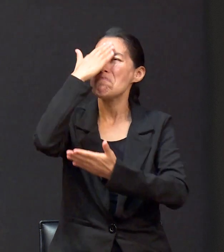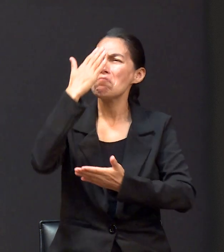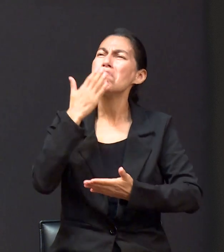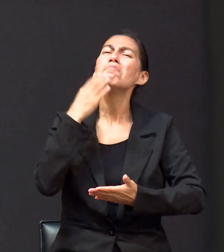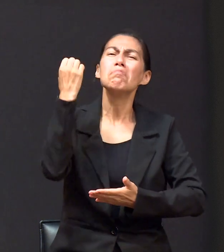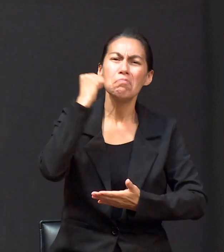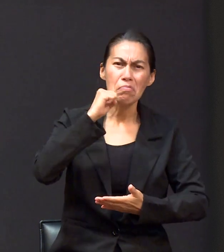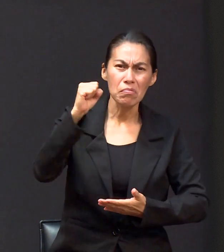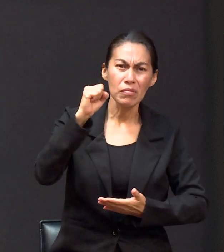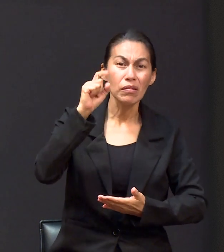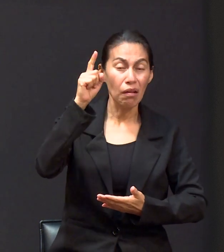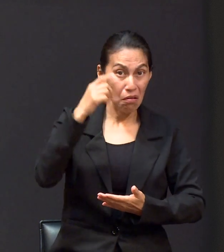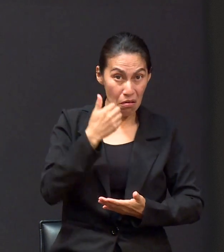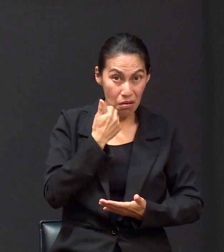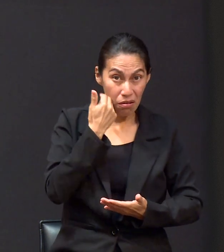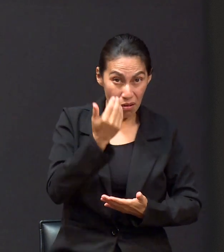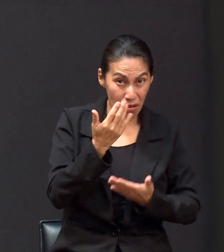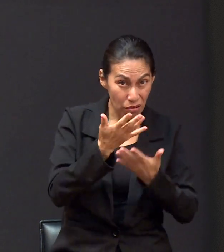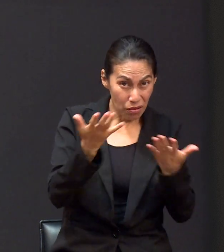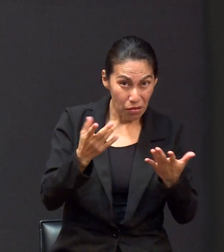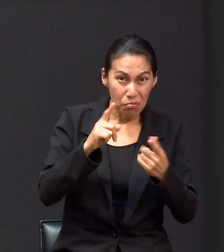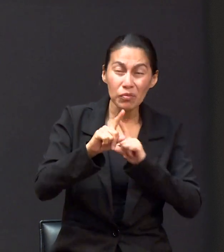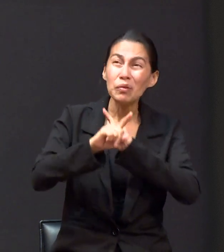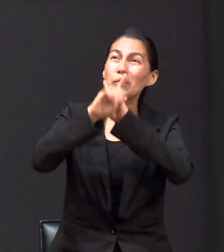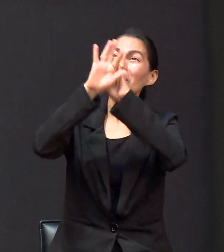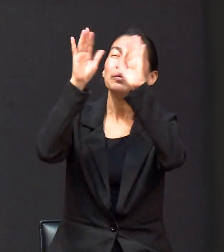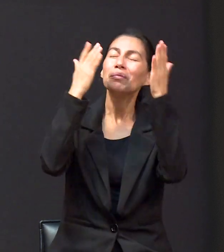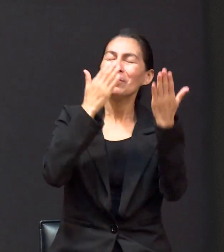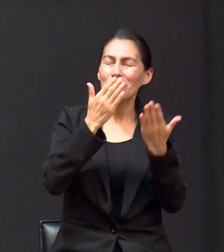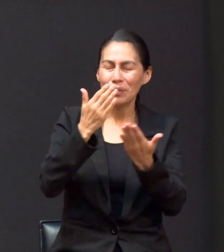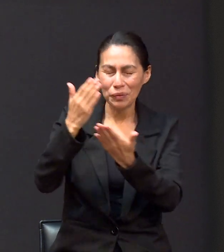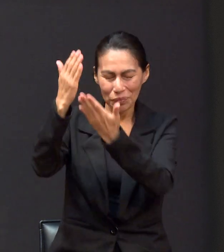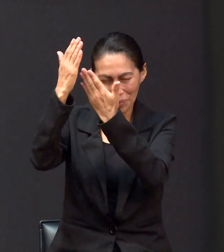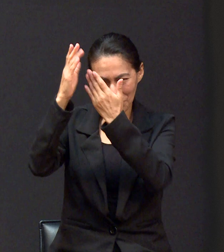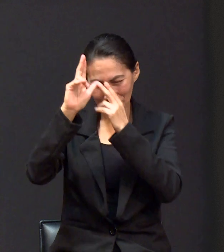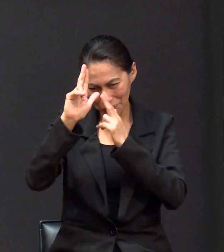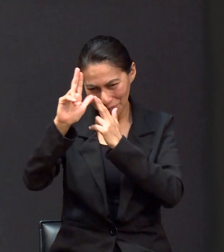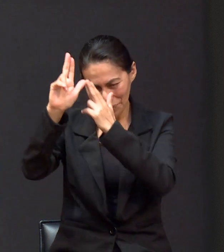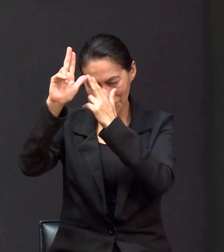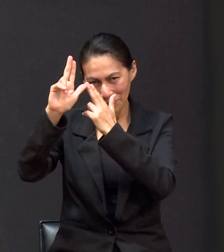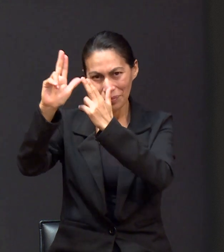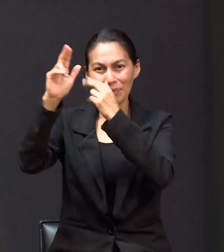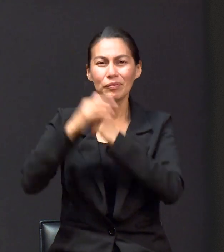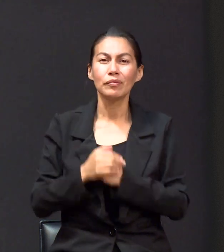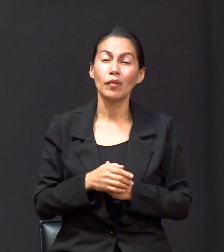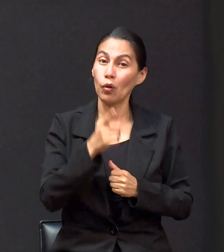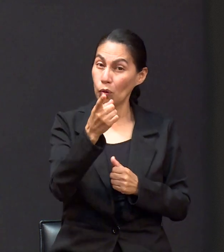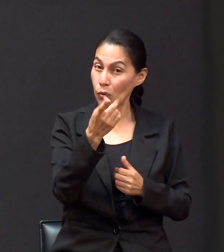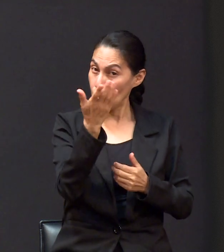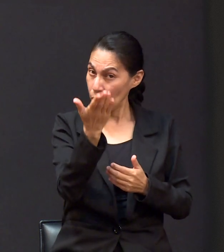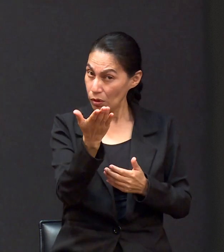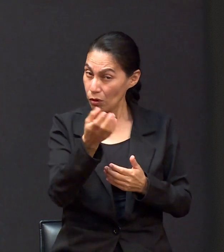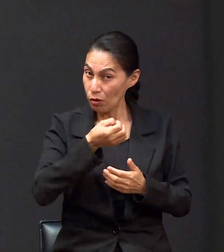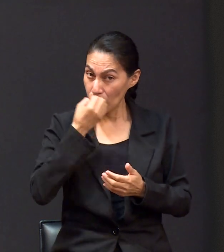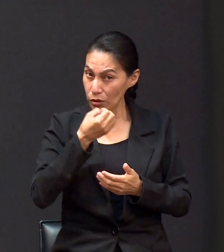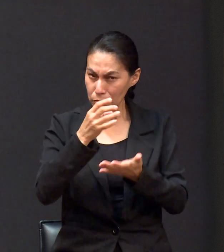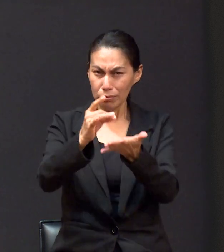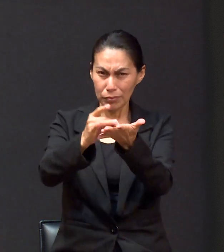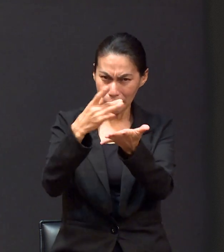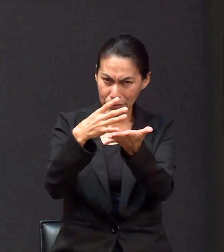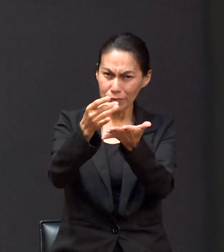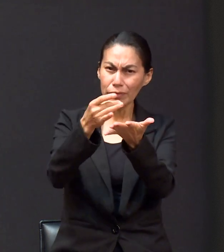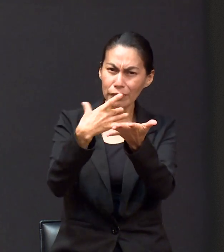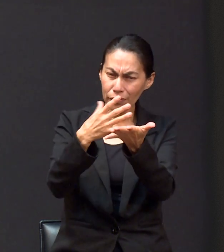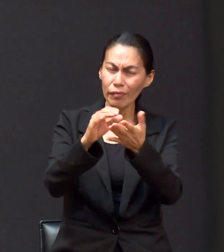Él es capaz y desea hacerlo para su gloria y honor. Envía tus